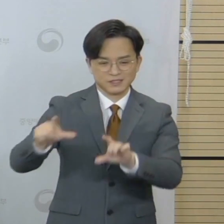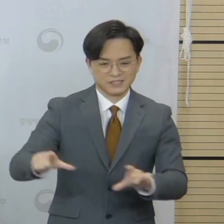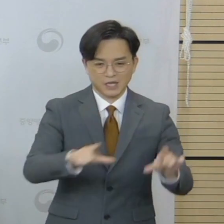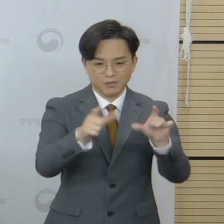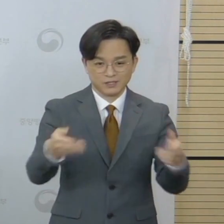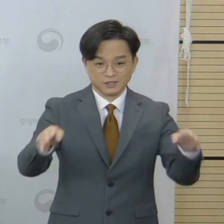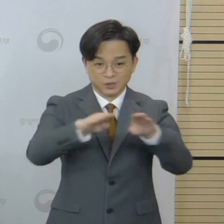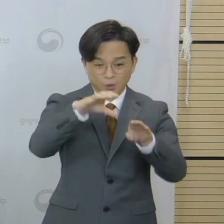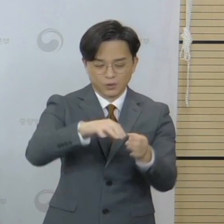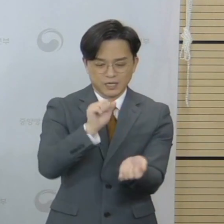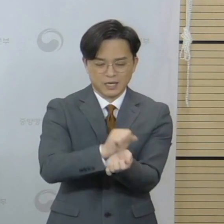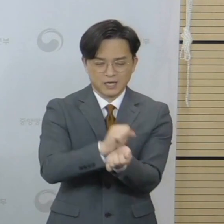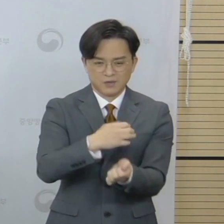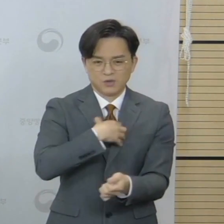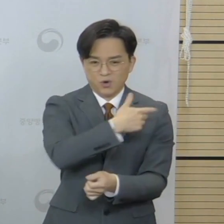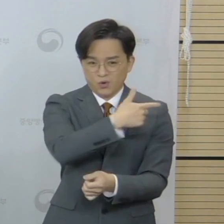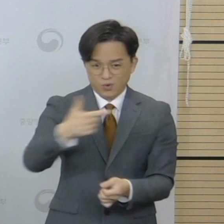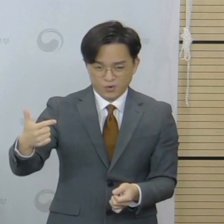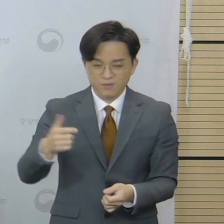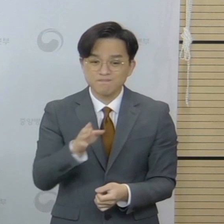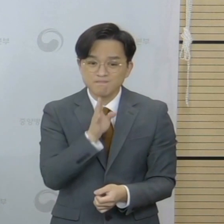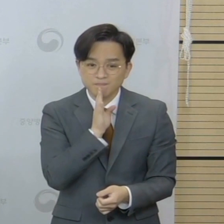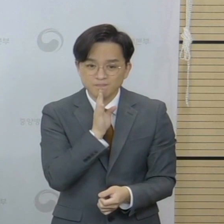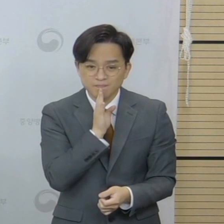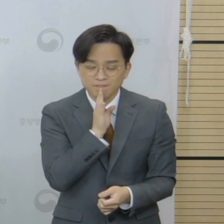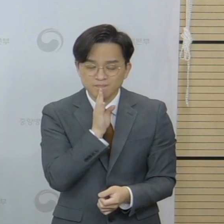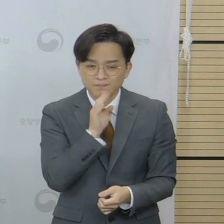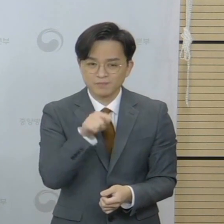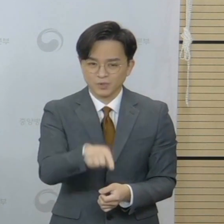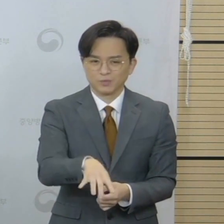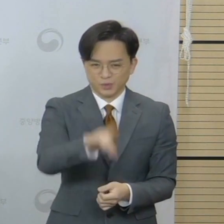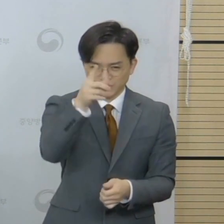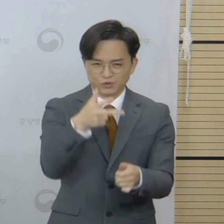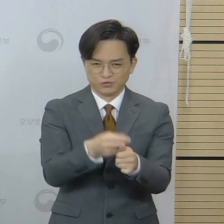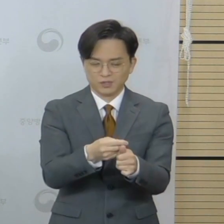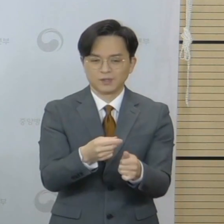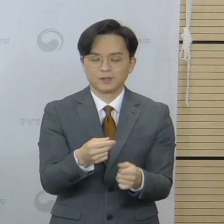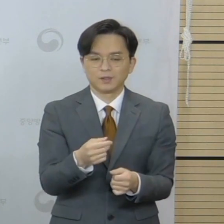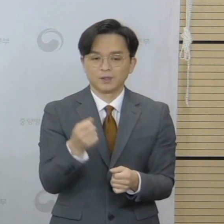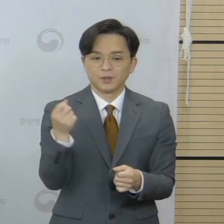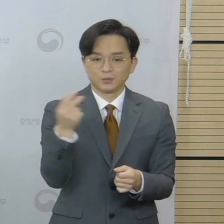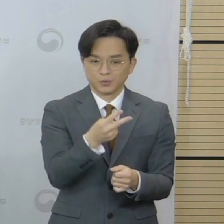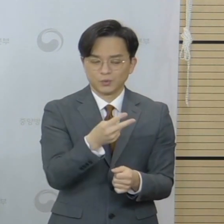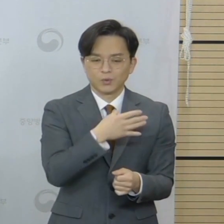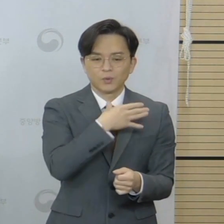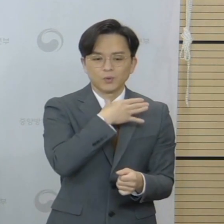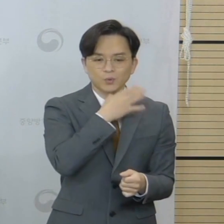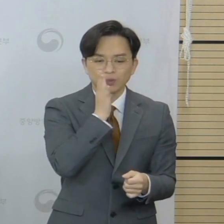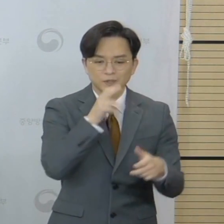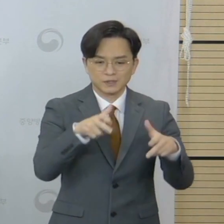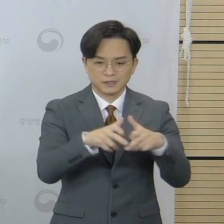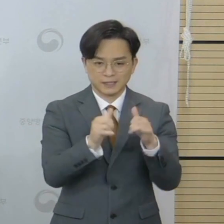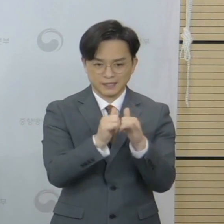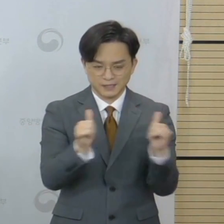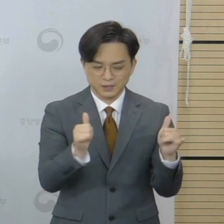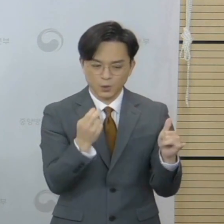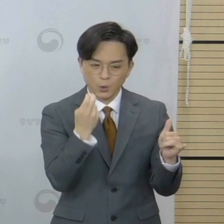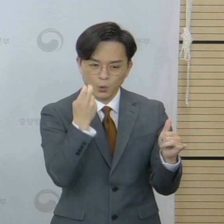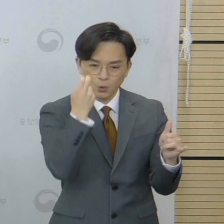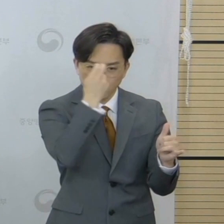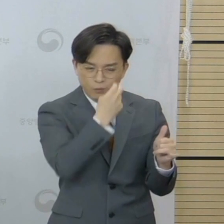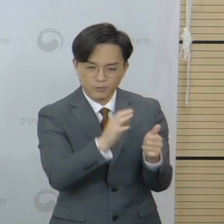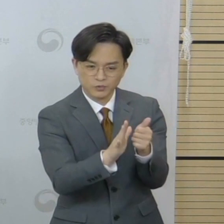감염 을 위험이 높은 고위험군 에 해당됩니다 또한 감염에 취약한 노인 장애인 대상 돌봄 서비스를